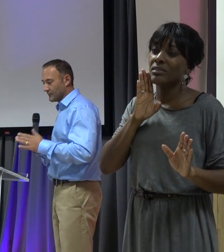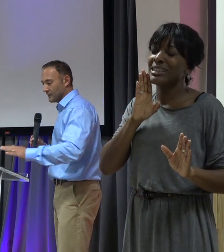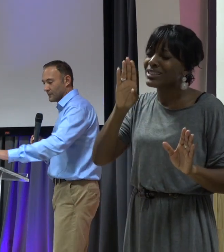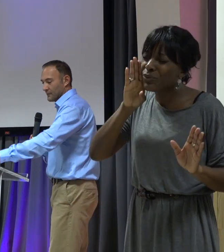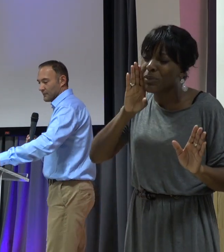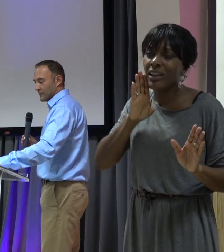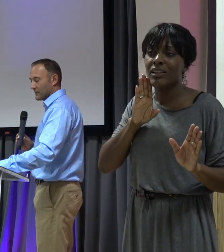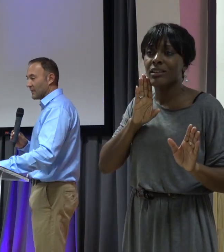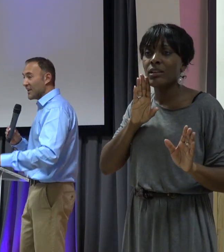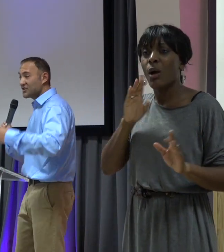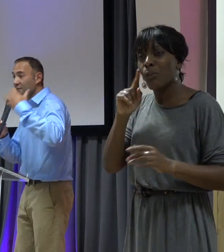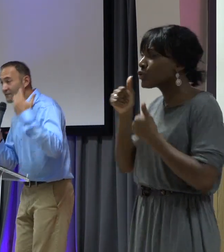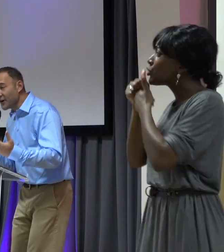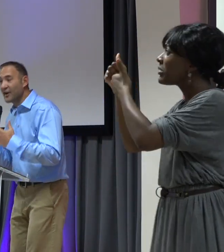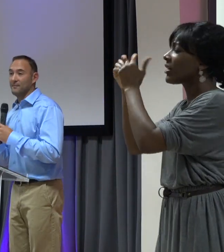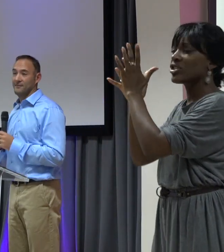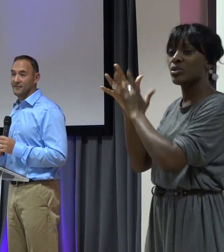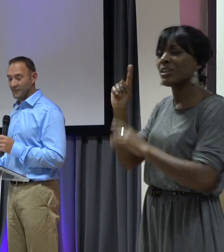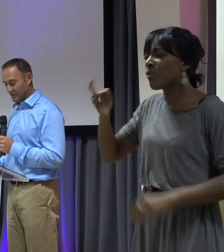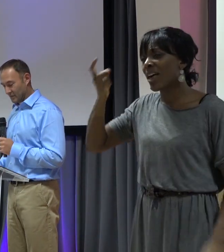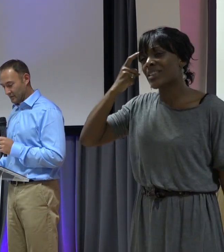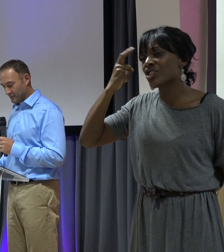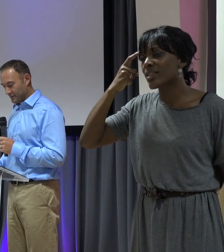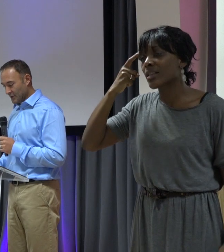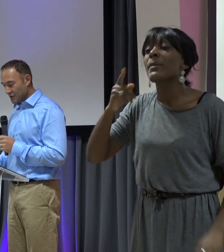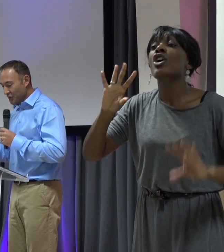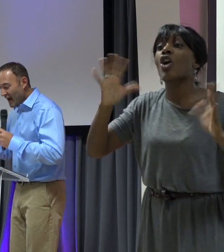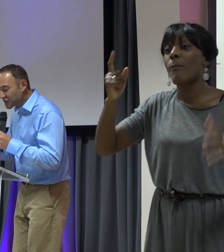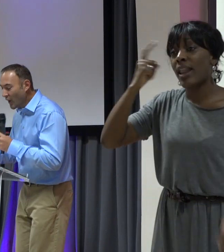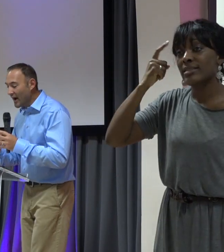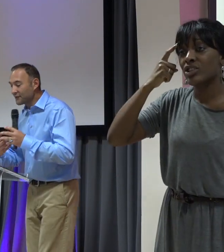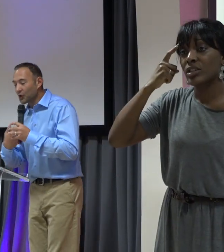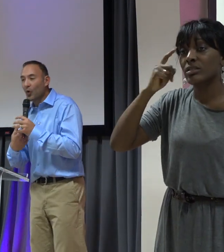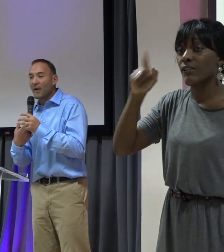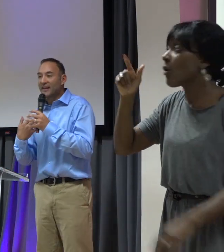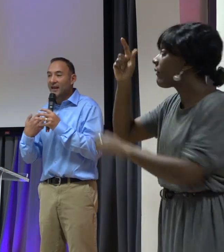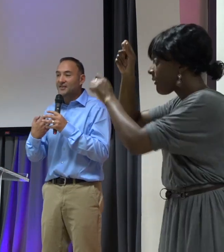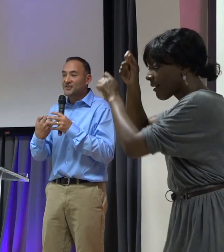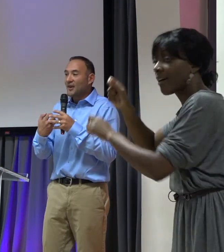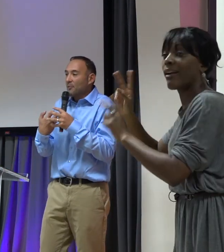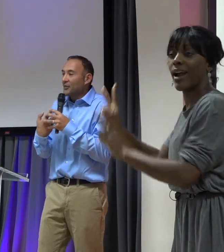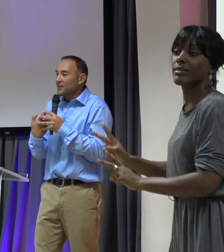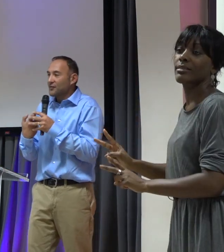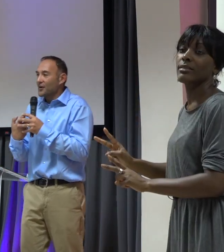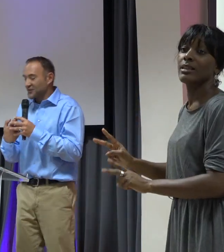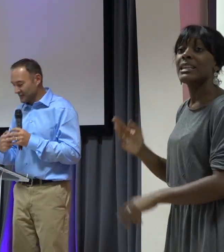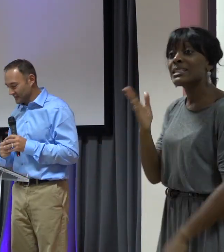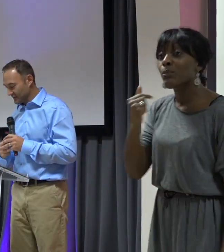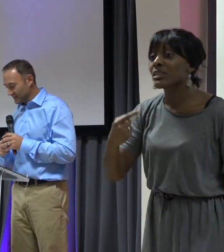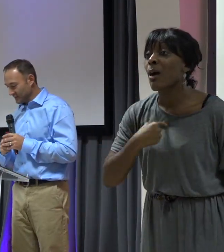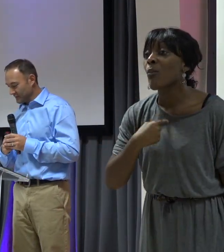la vie avec la sagesse, is to fear him. c'est de le craindre. So that's why I've told my kids Voilà about this pourquoi